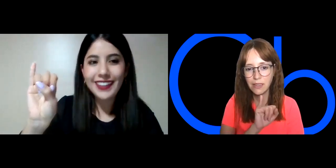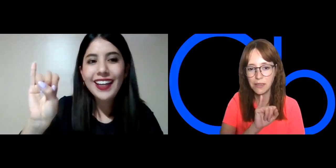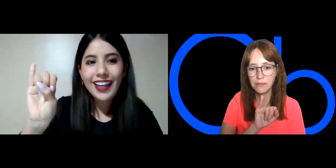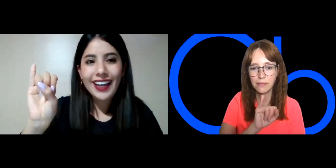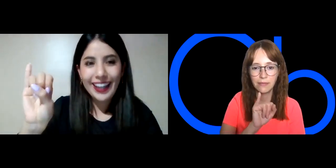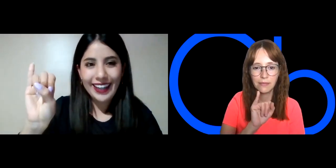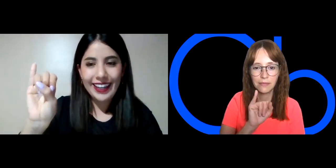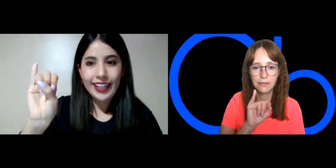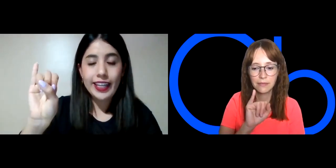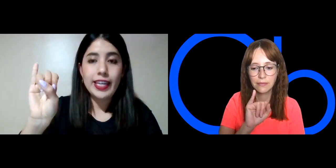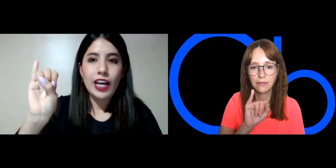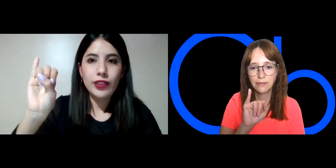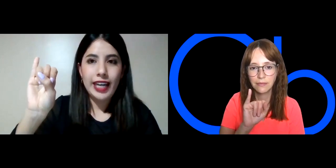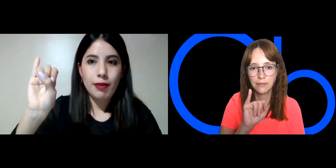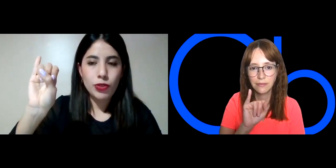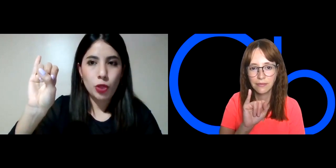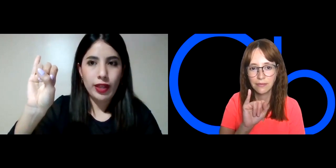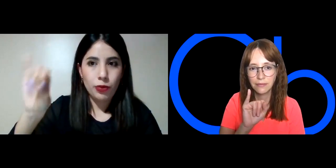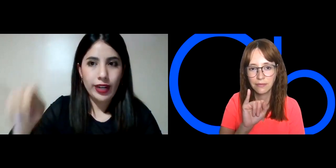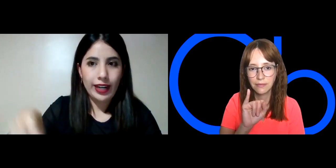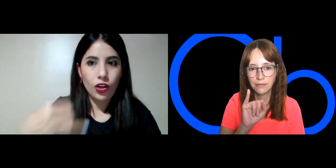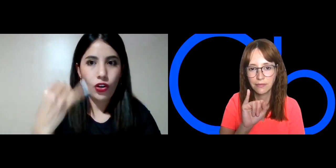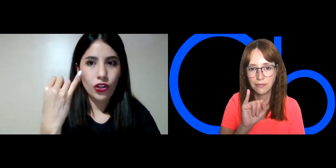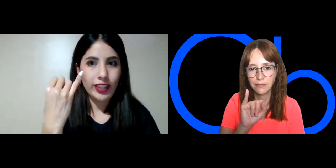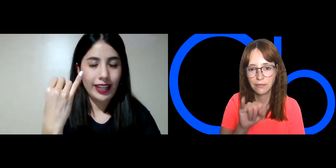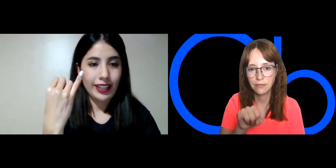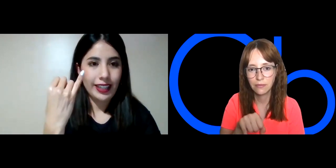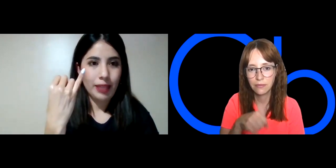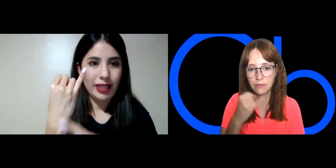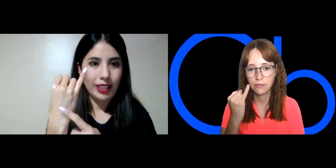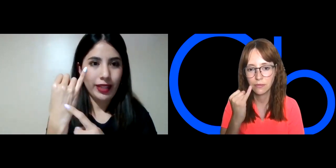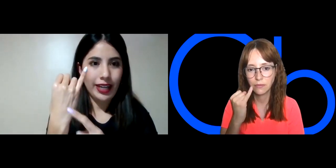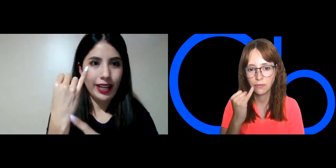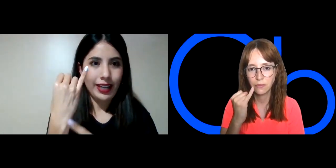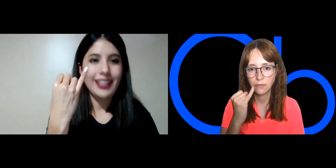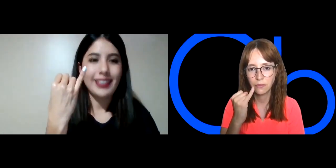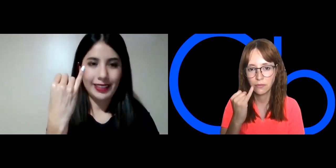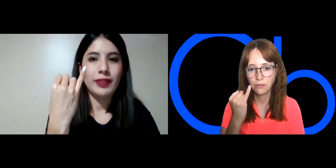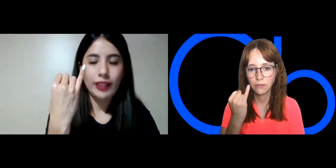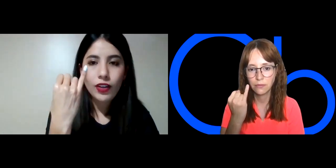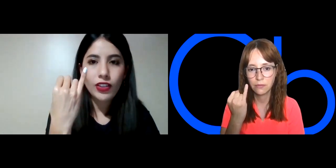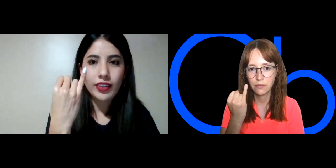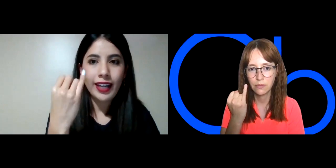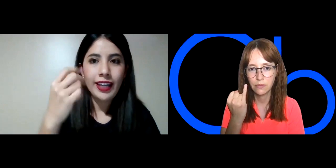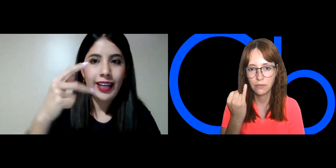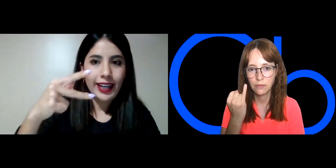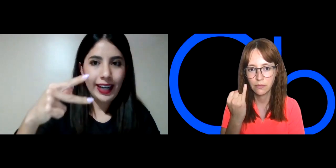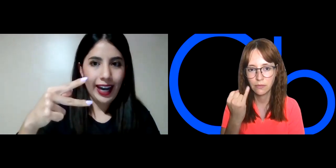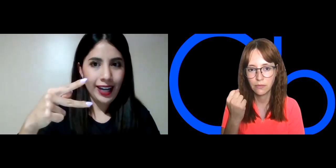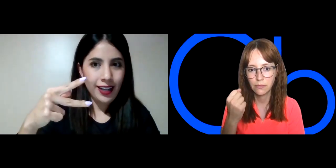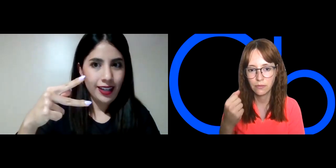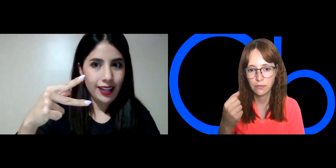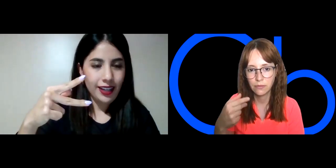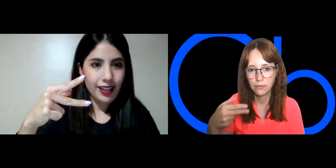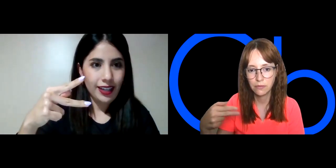exacto. Así. Y la J la vamos como a dibujar, J, y va a terminar exactamente, J,